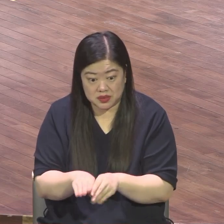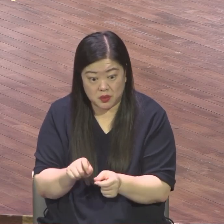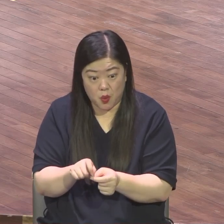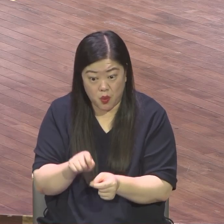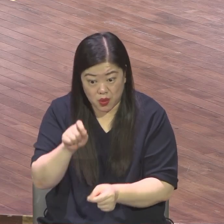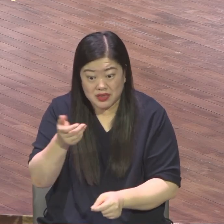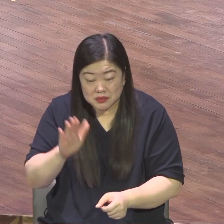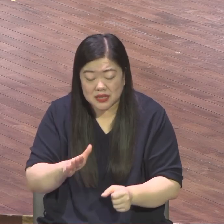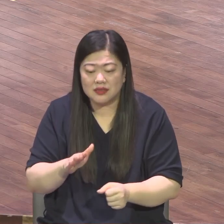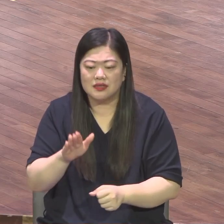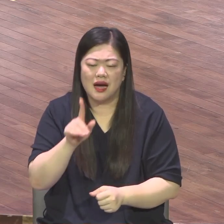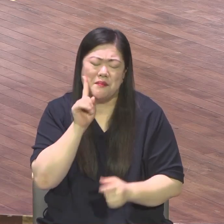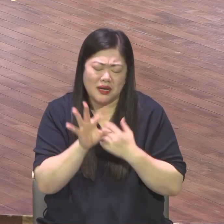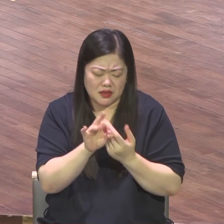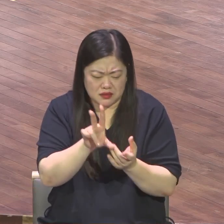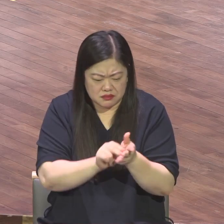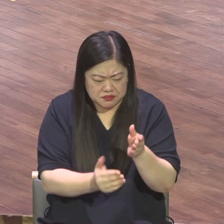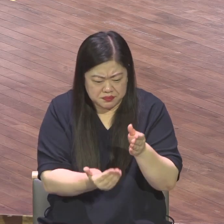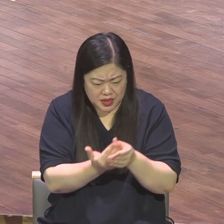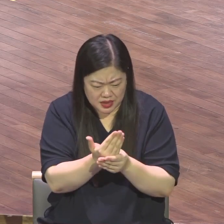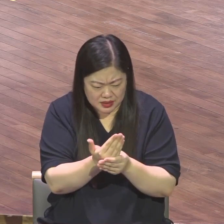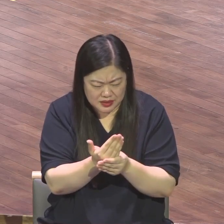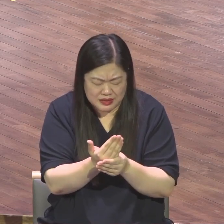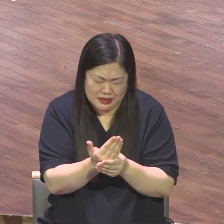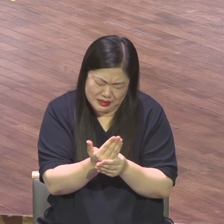베푸세요. 부르짖기만 하면